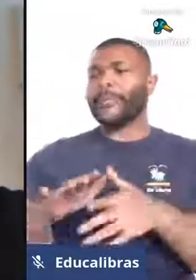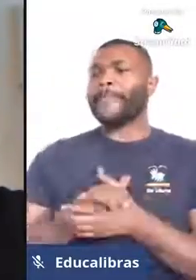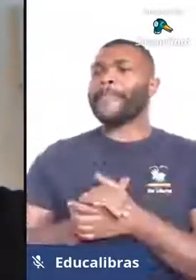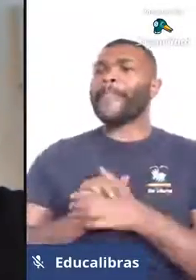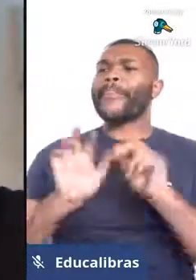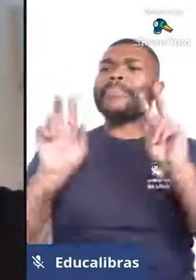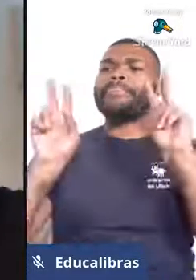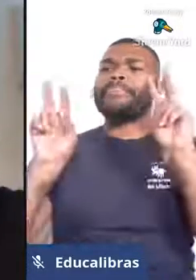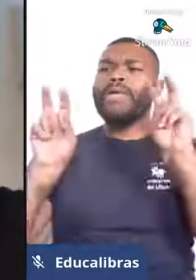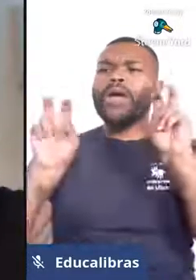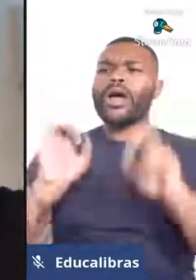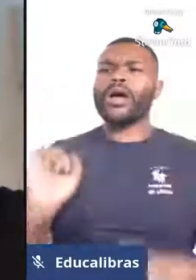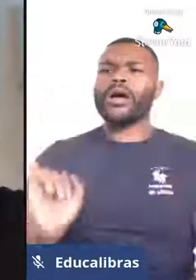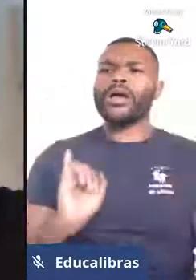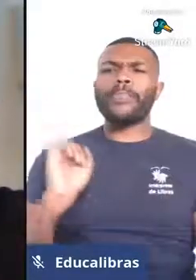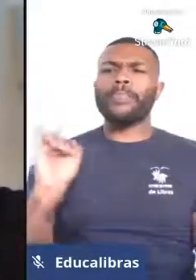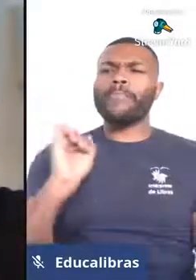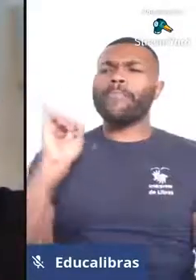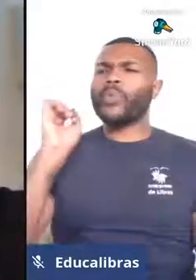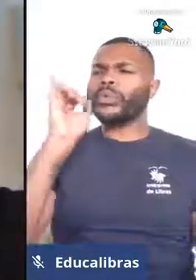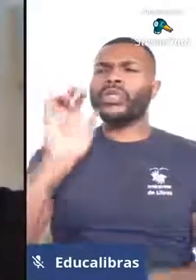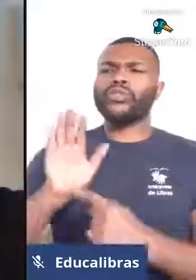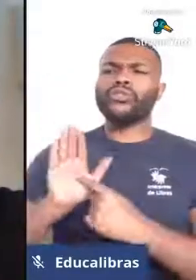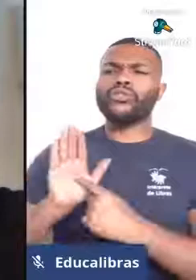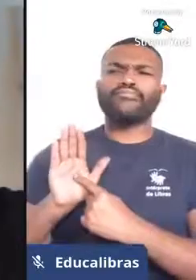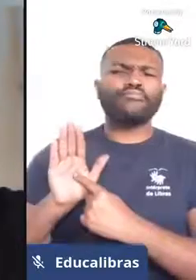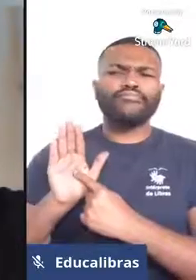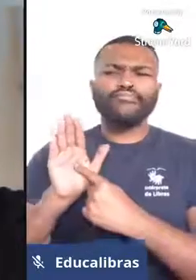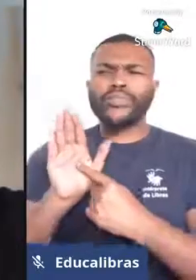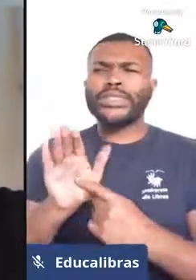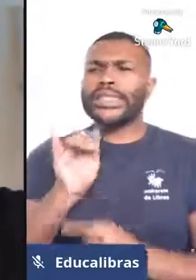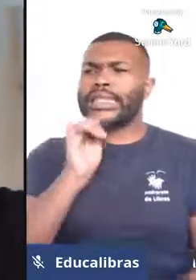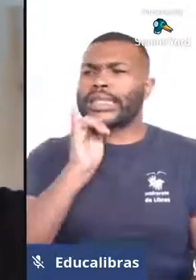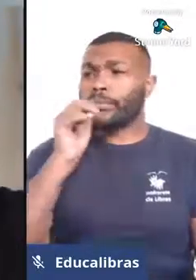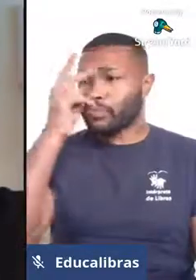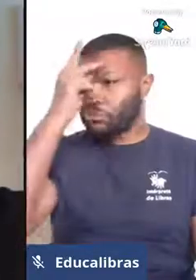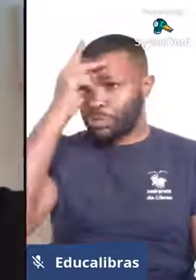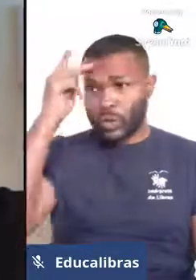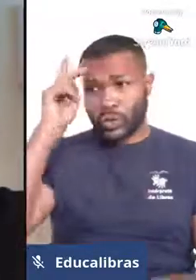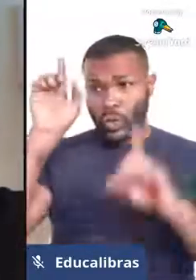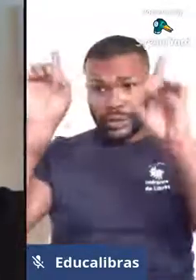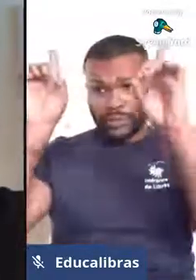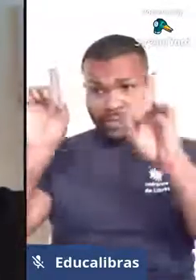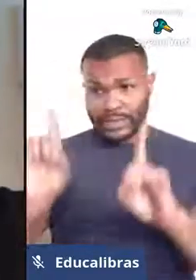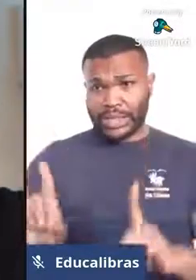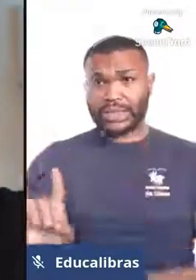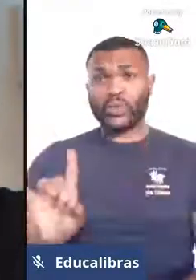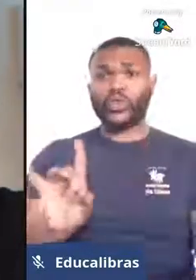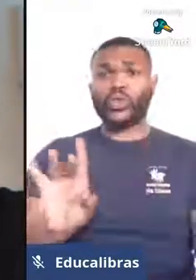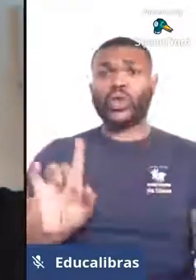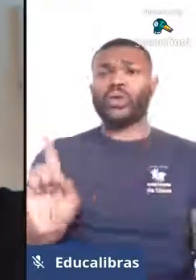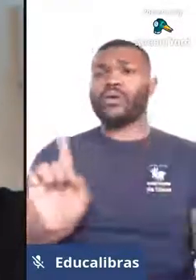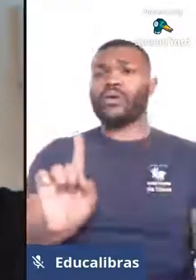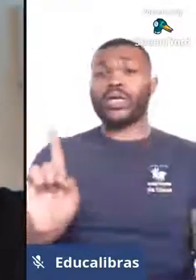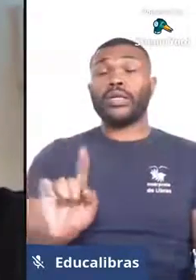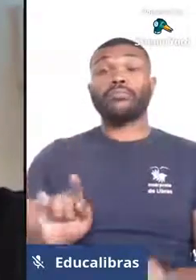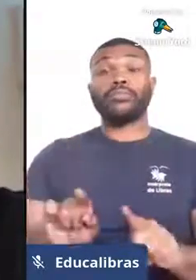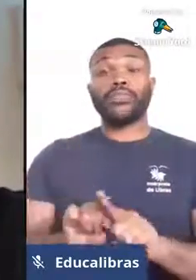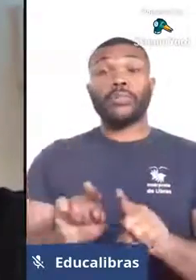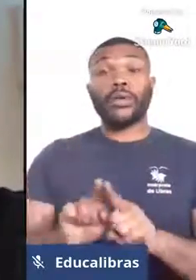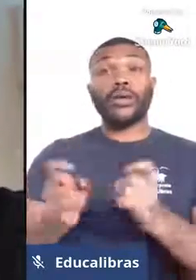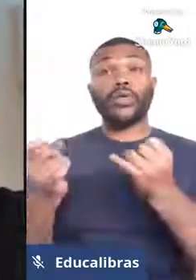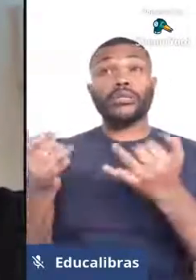se apresenta, e não é só a pessoa com deficiência. Até vou levantar uma questão aqui que eu nunca pensei